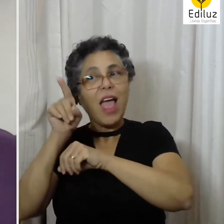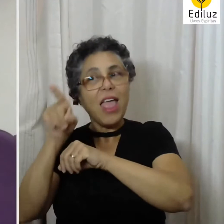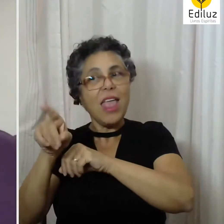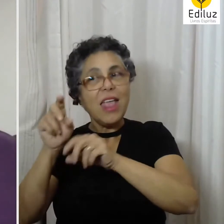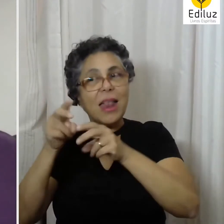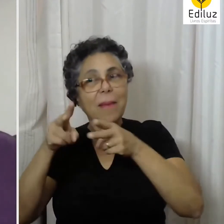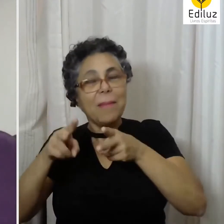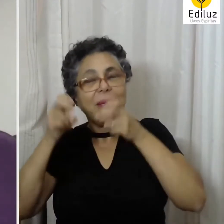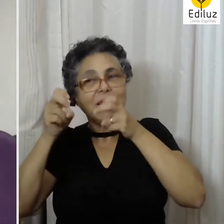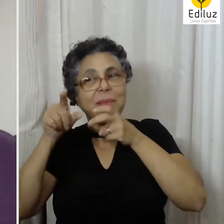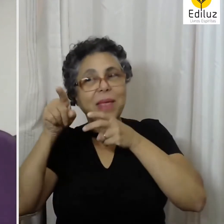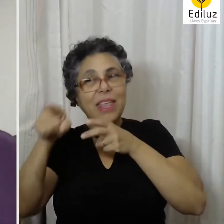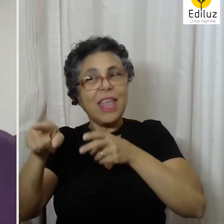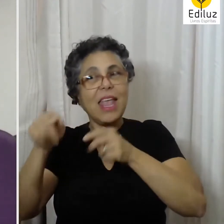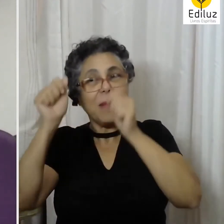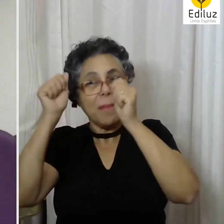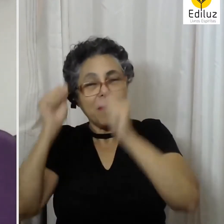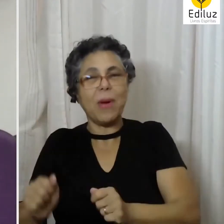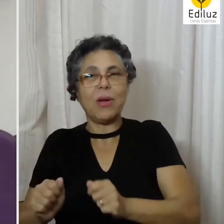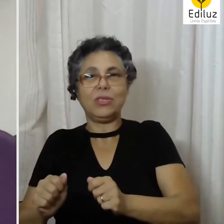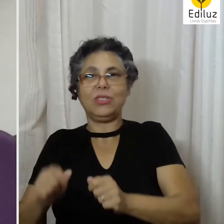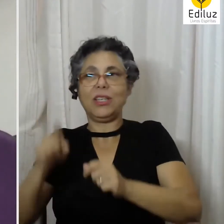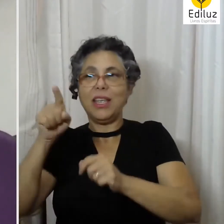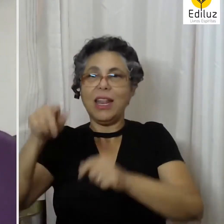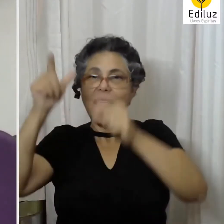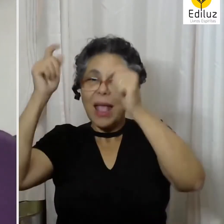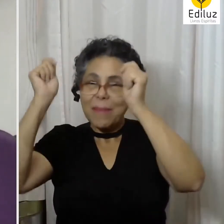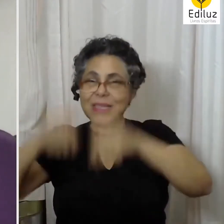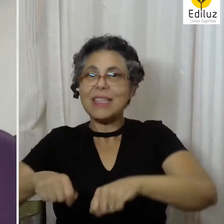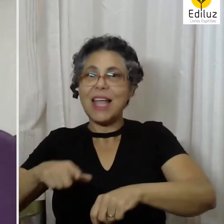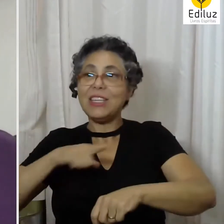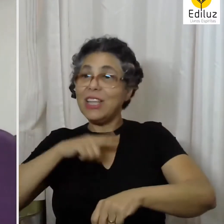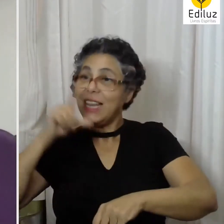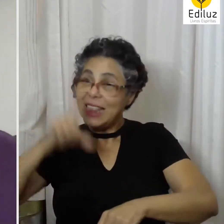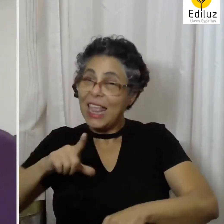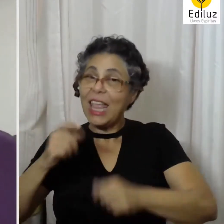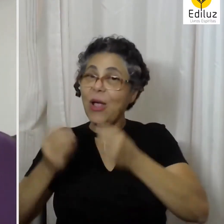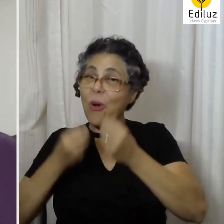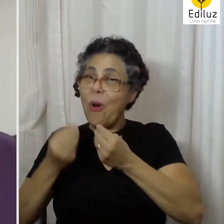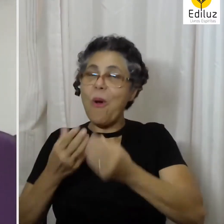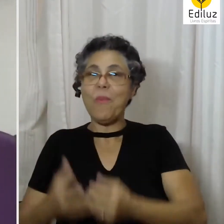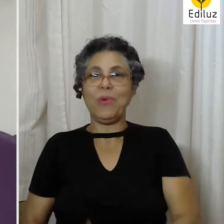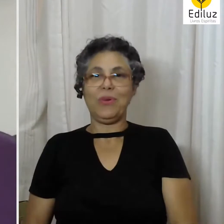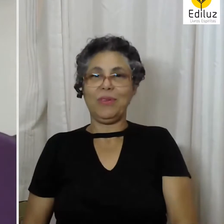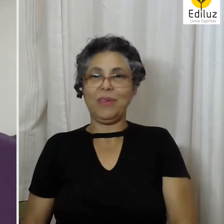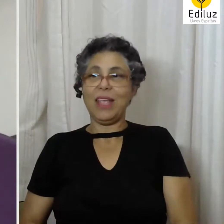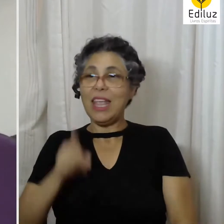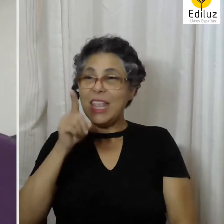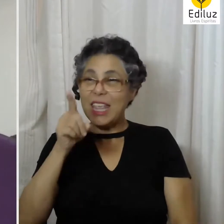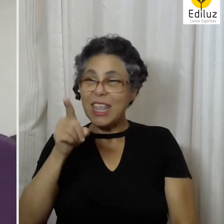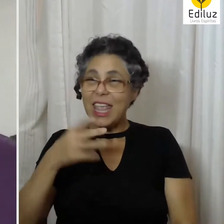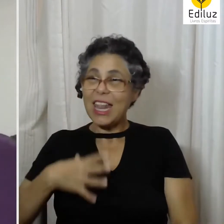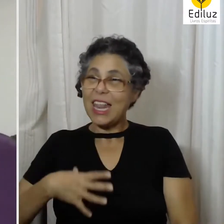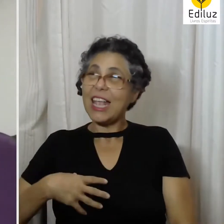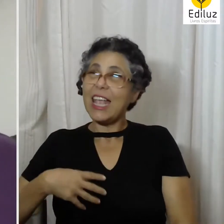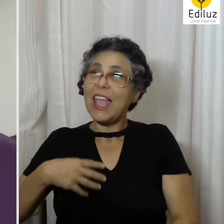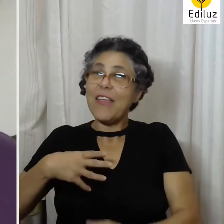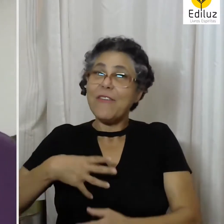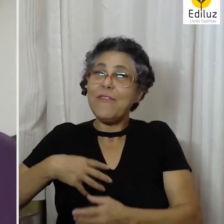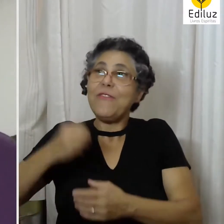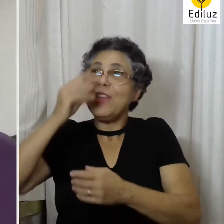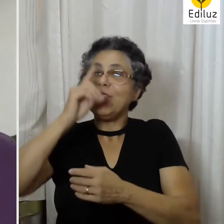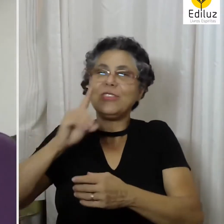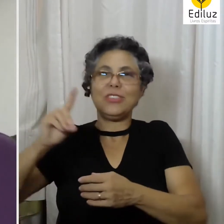é capaz, que ele tem recursos, que ele é criatura de um Criador que